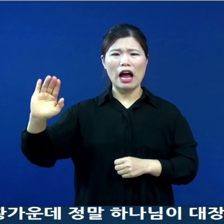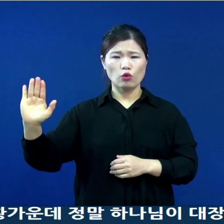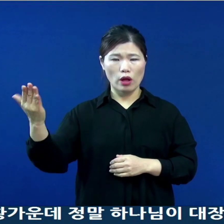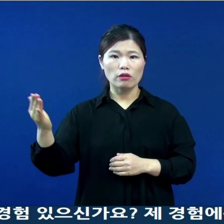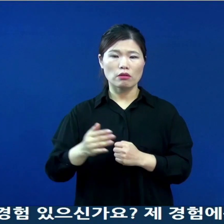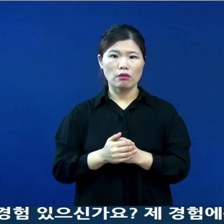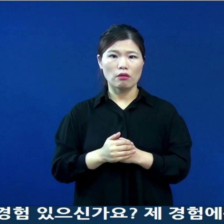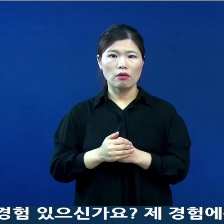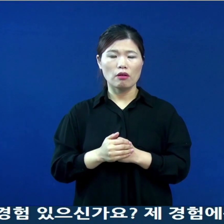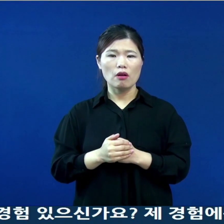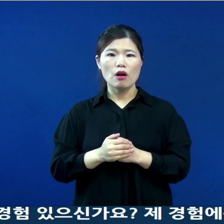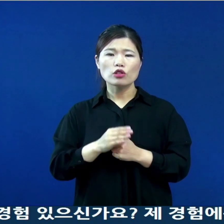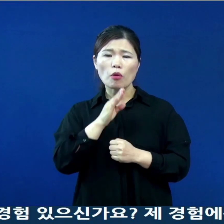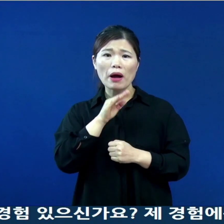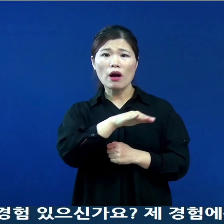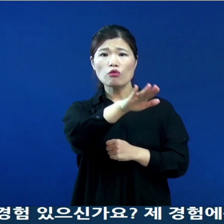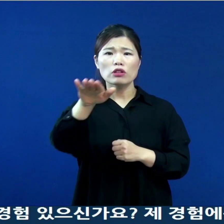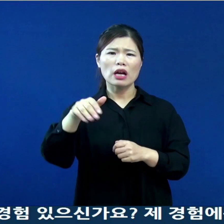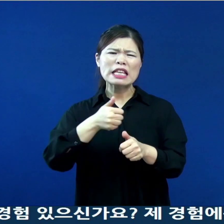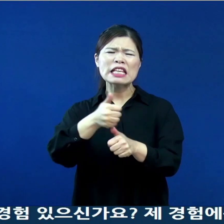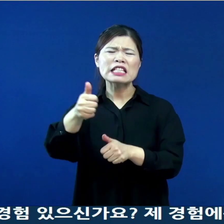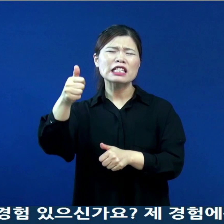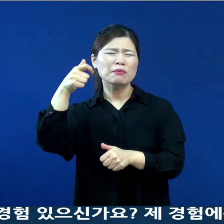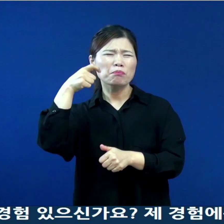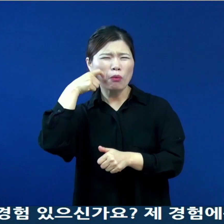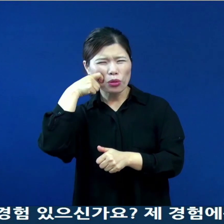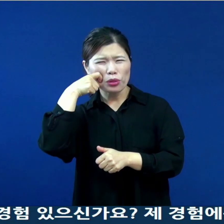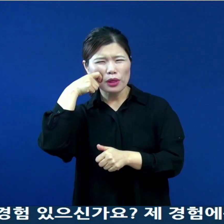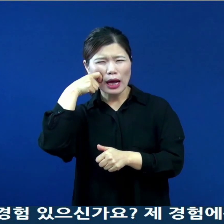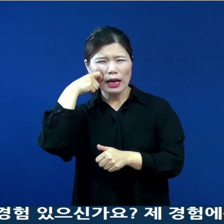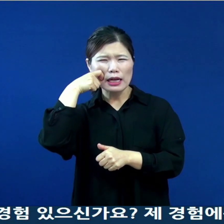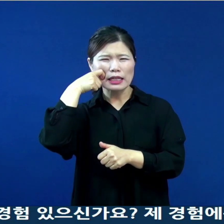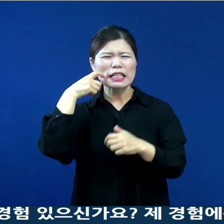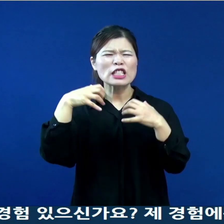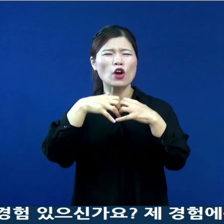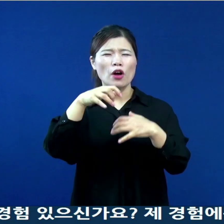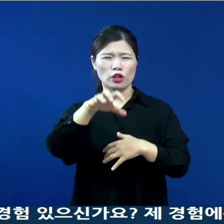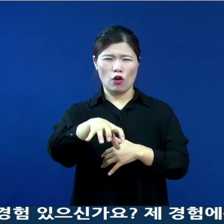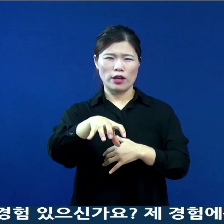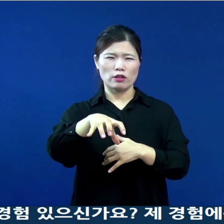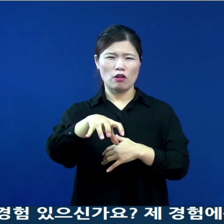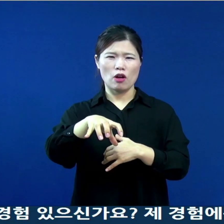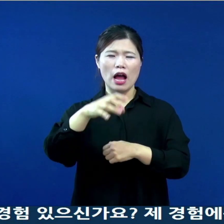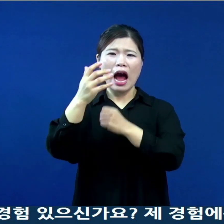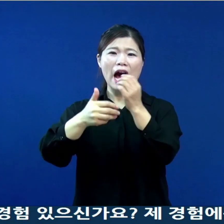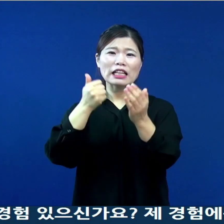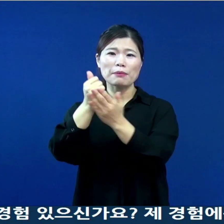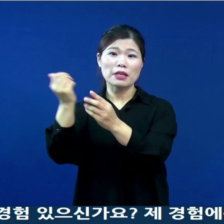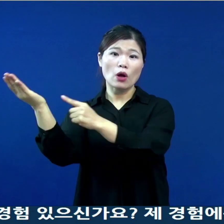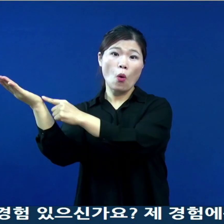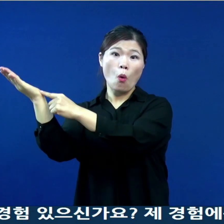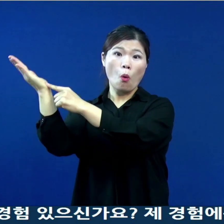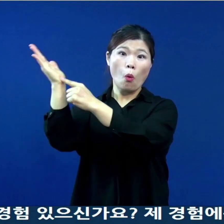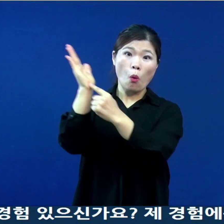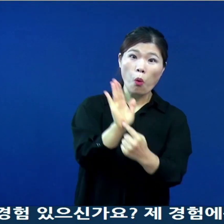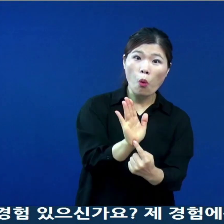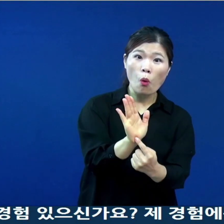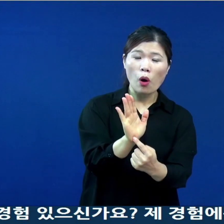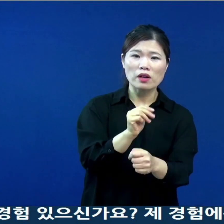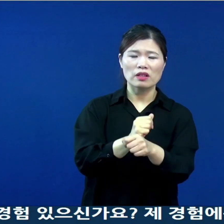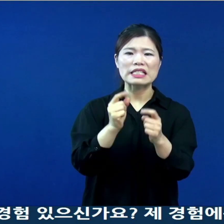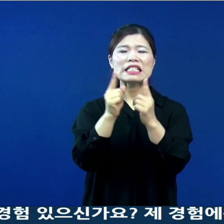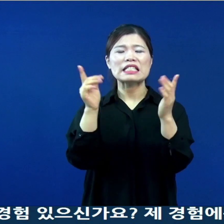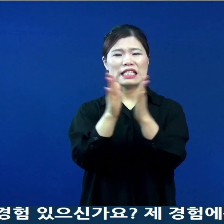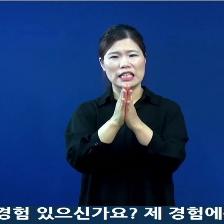없는 전투처럼 보이는 곳에 나타나셔서 친히 싸우시는 일을 행하십니다. 그런데 왜